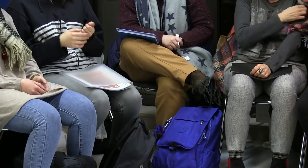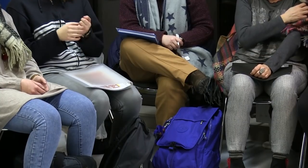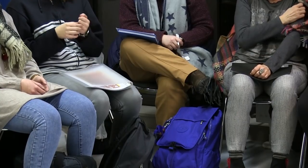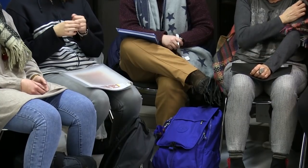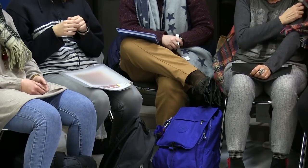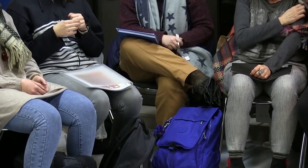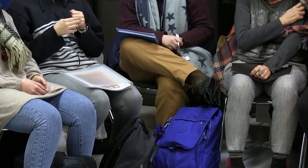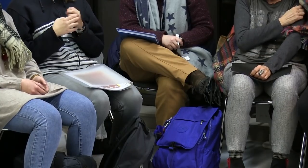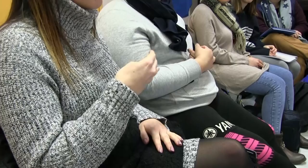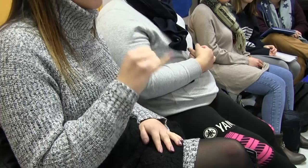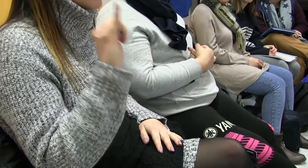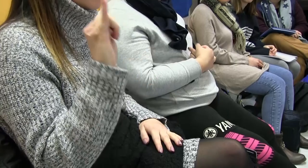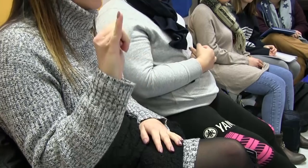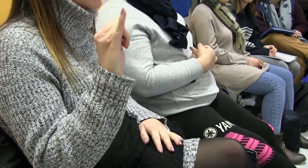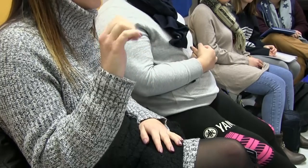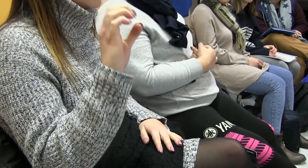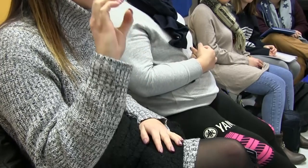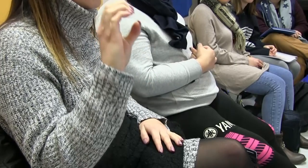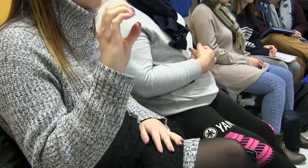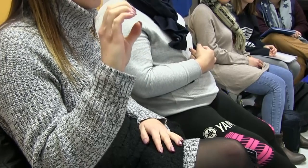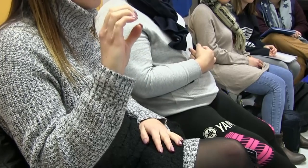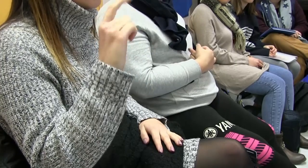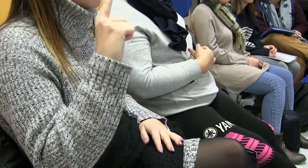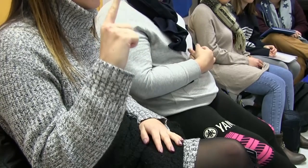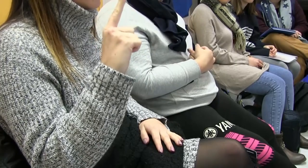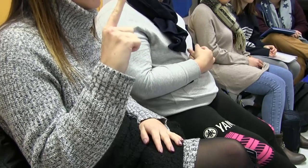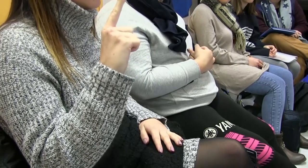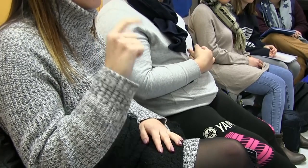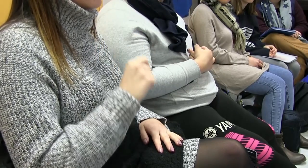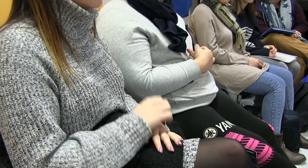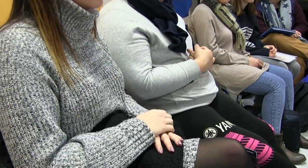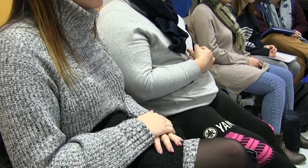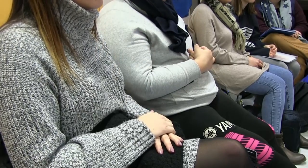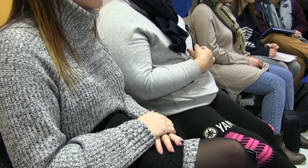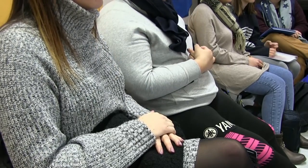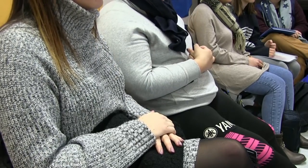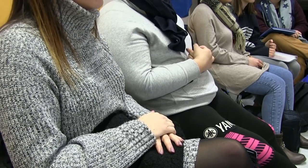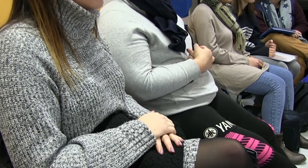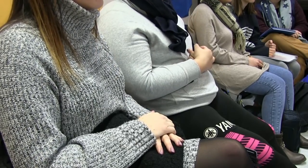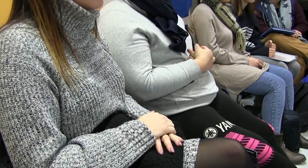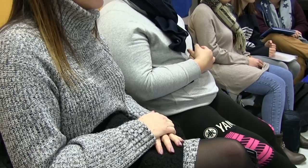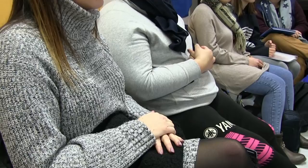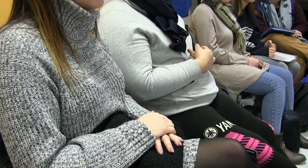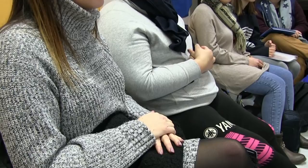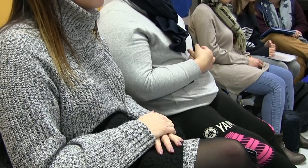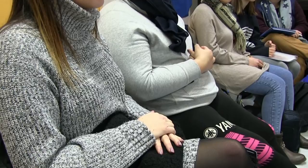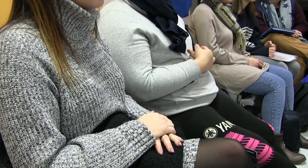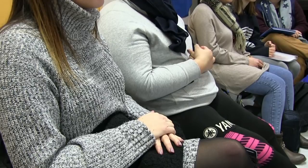un petit peu réservées, ont du mal à mettre un petit peu leur corps en avant, le faire bouger.